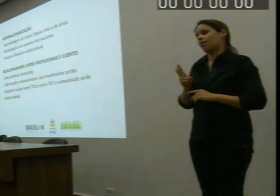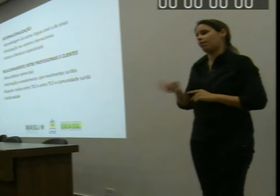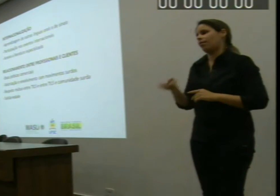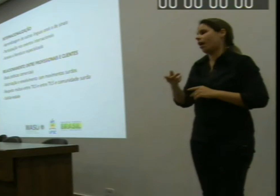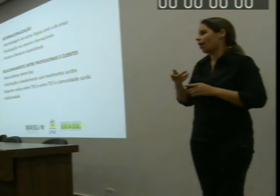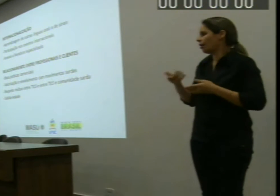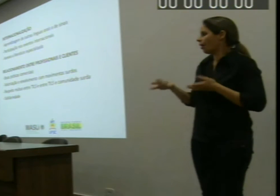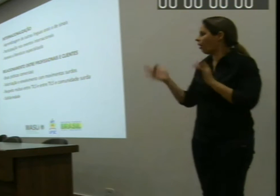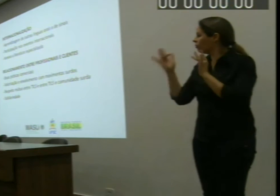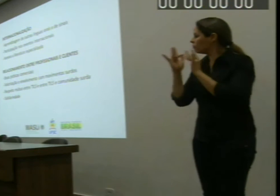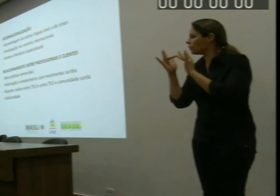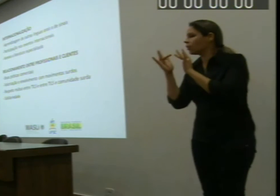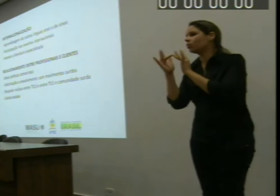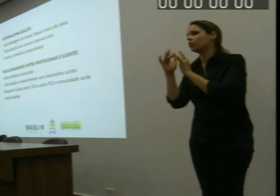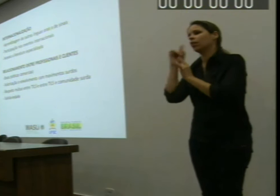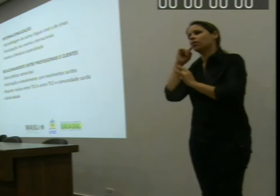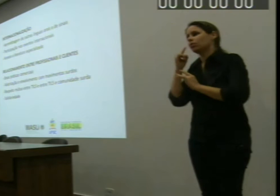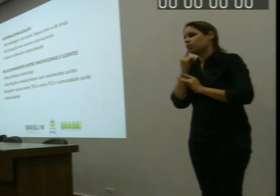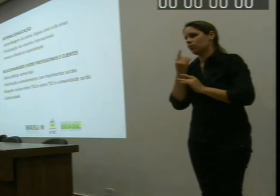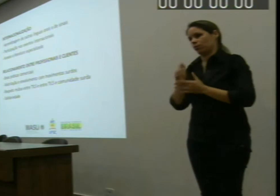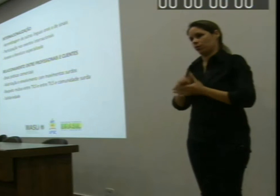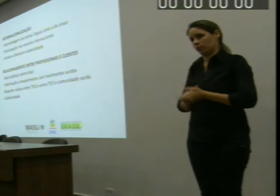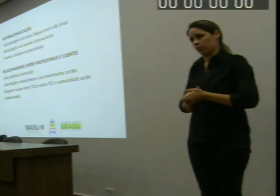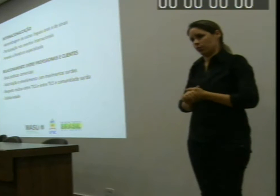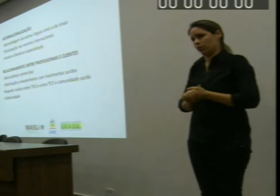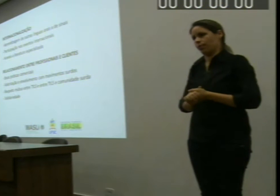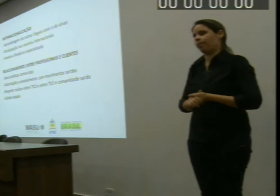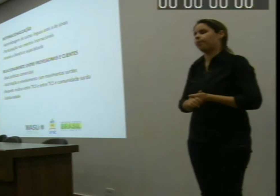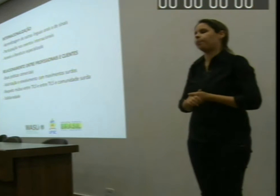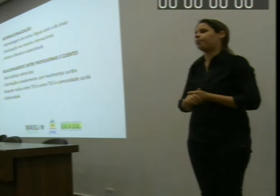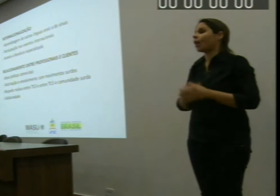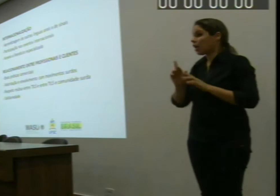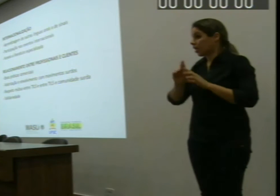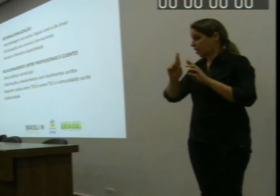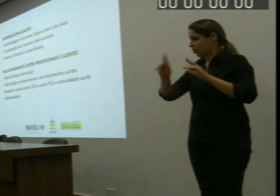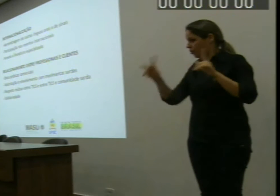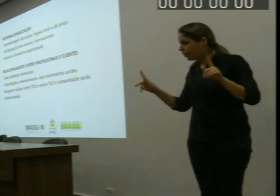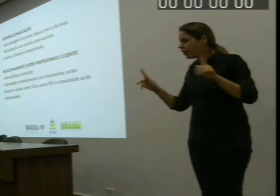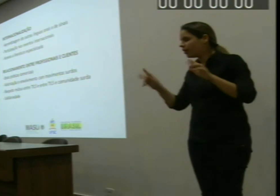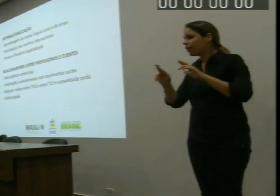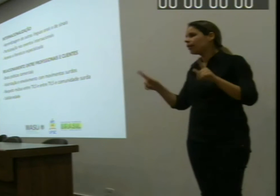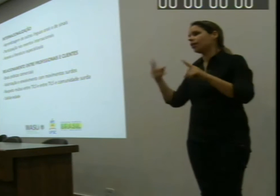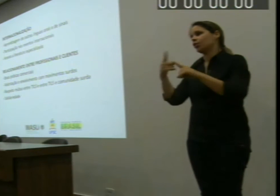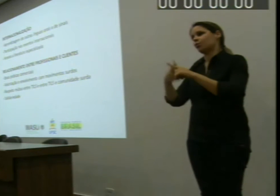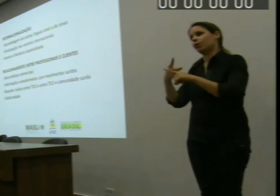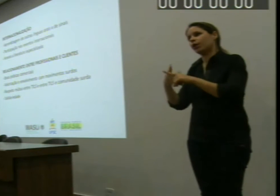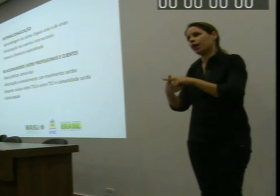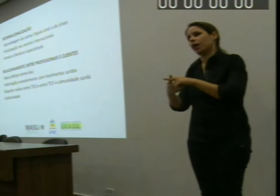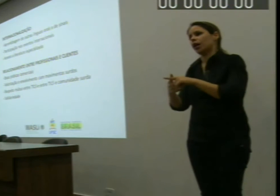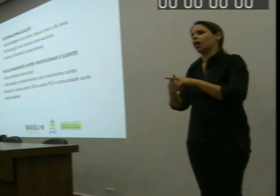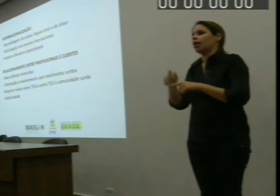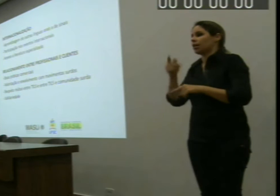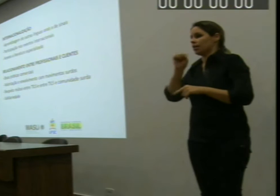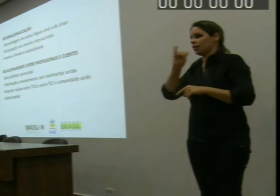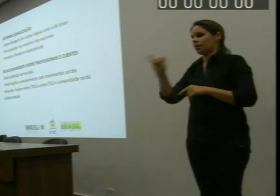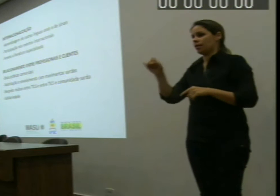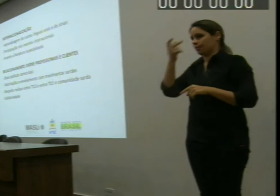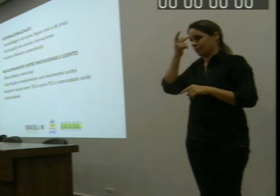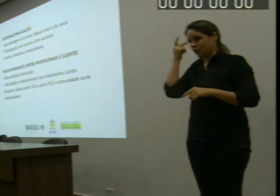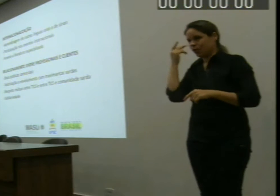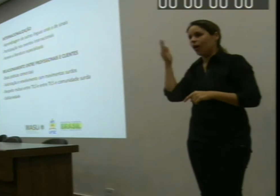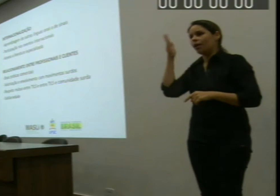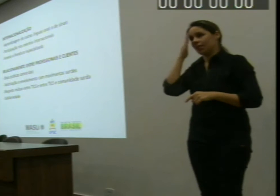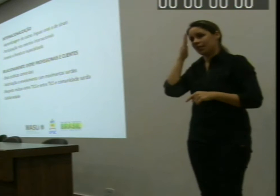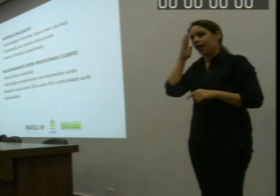servidores habilitados não substituem os intérpretes de língua de sinais servidores habilitados é para receber dar um bom dia